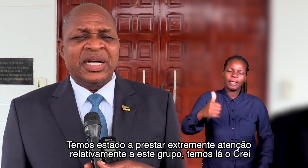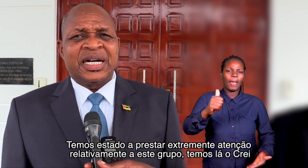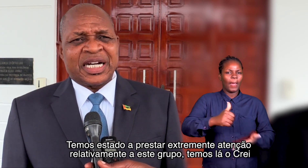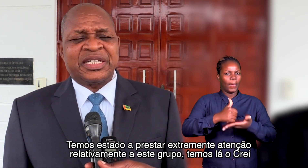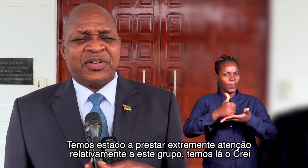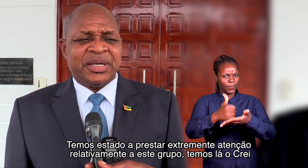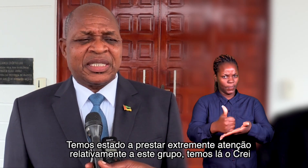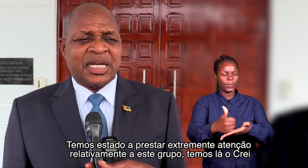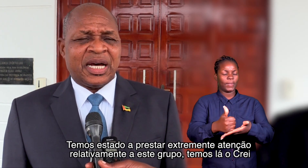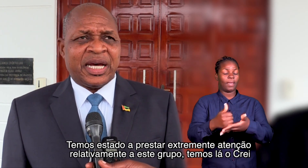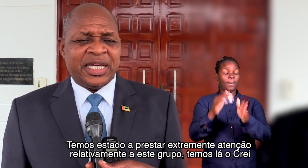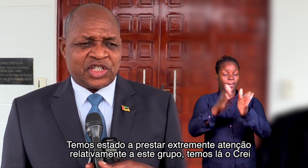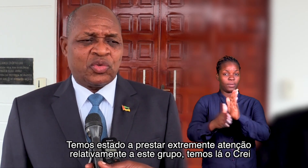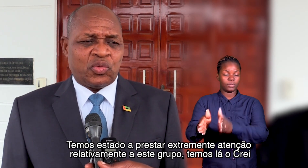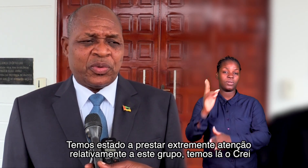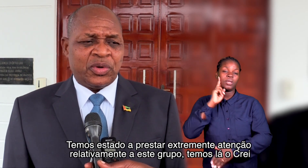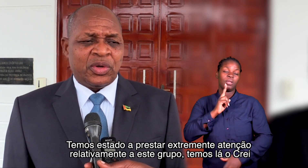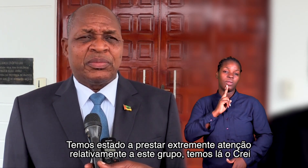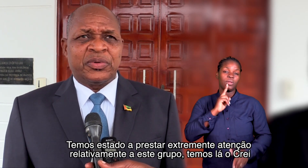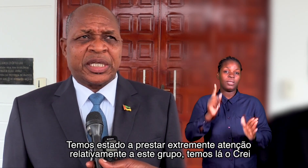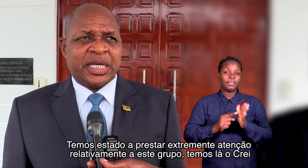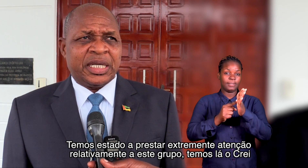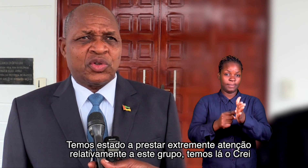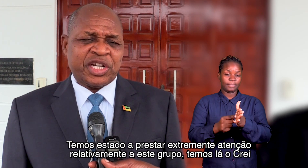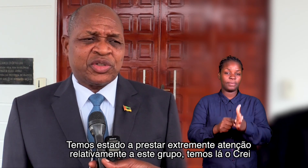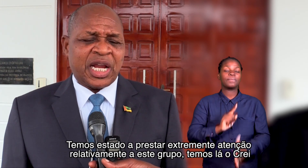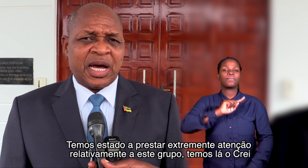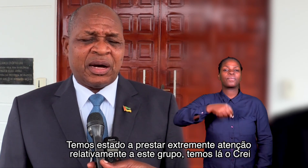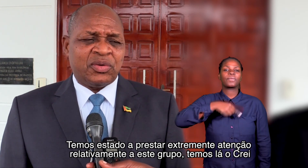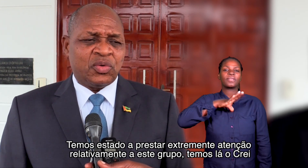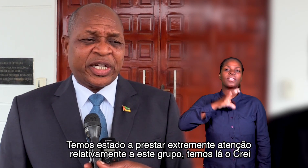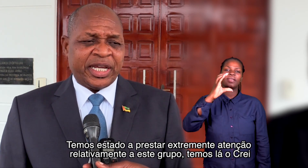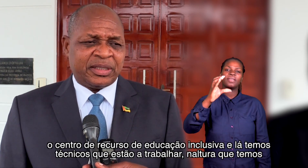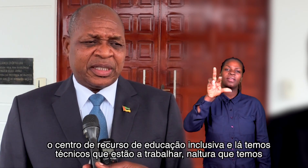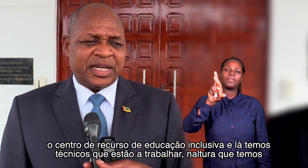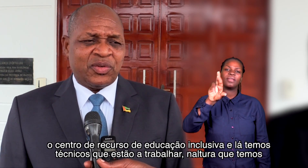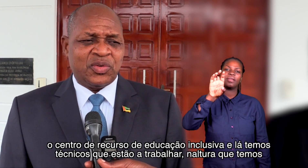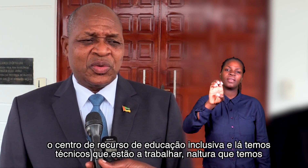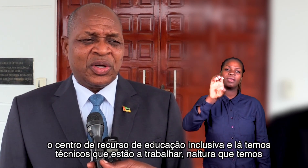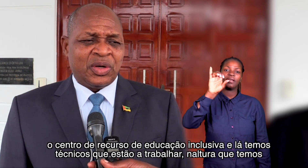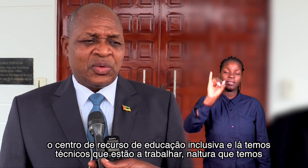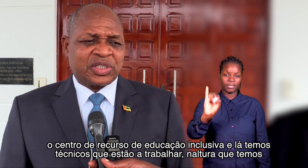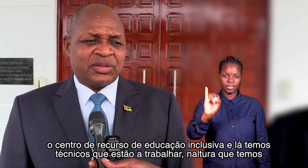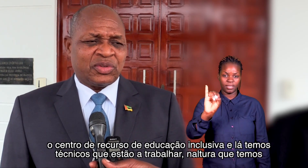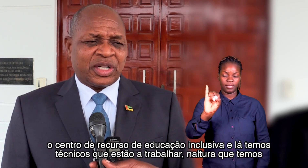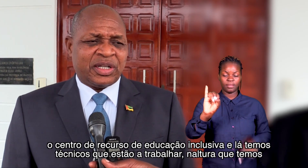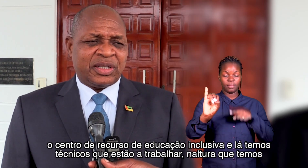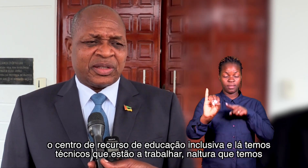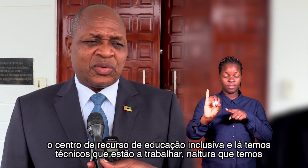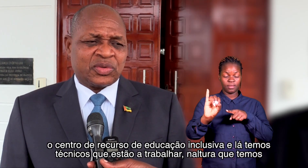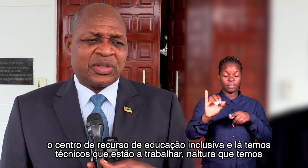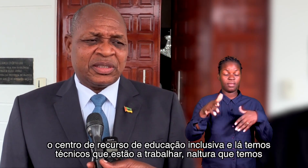atenção relativamente a este grupo, porque nós temos lá o CRE, que é o Centro